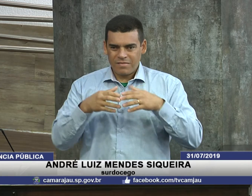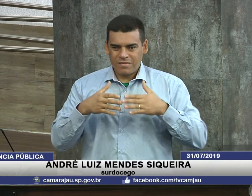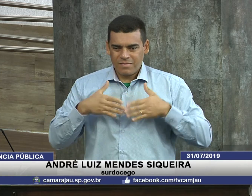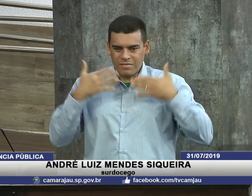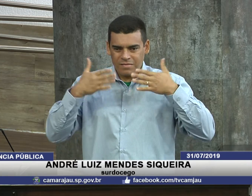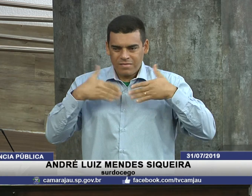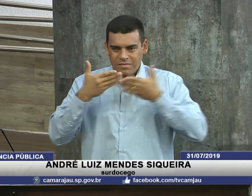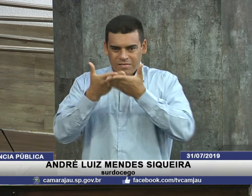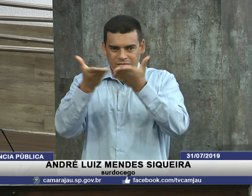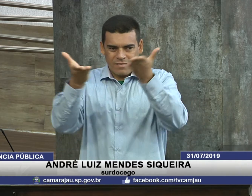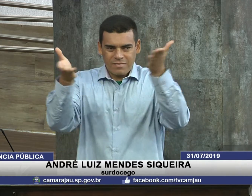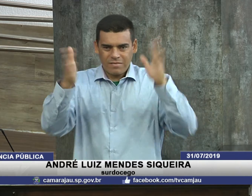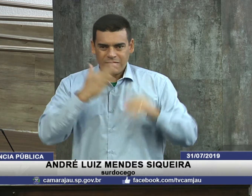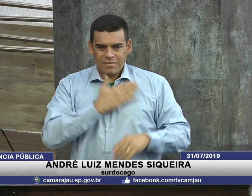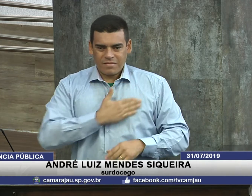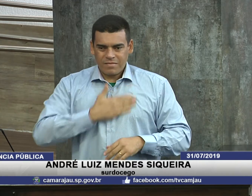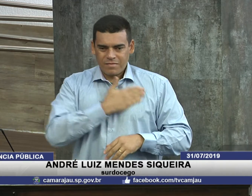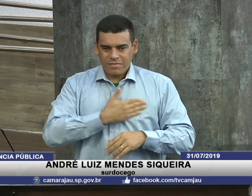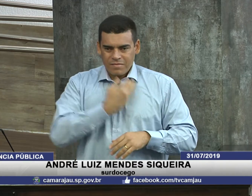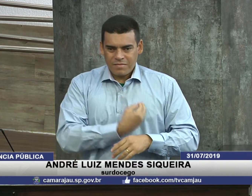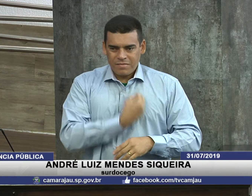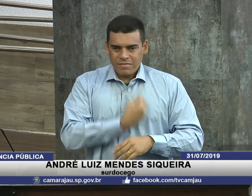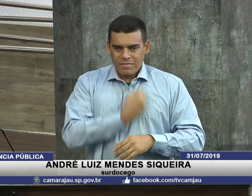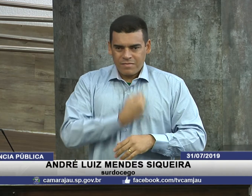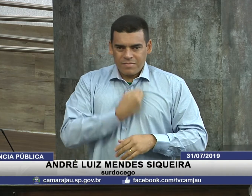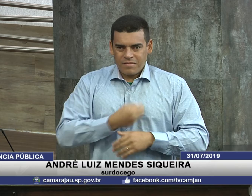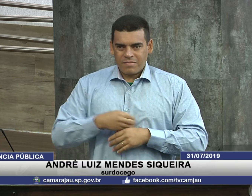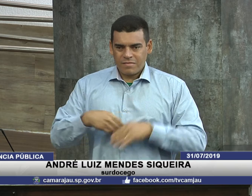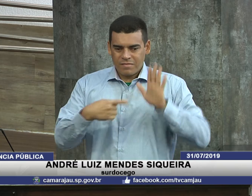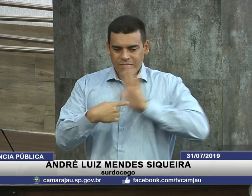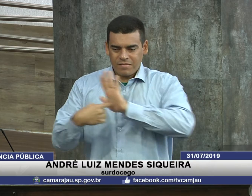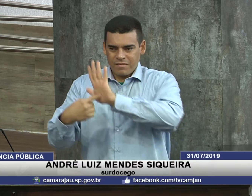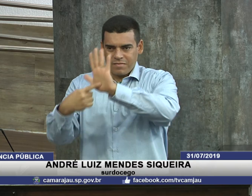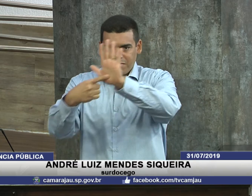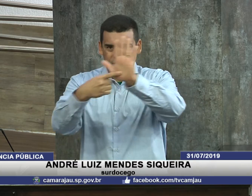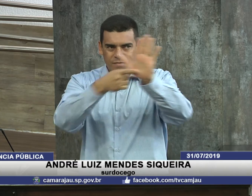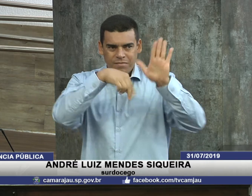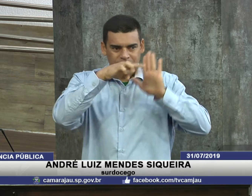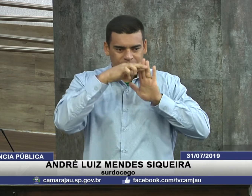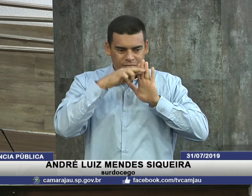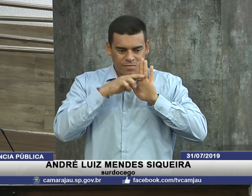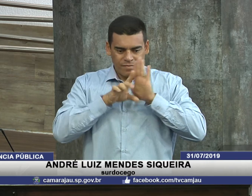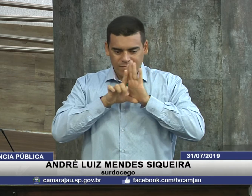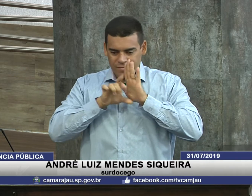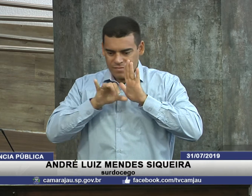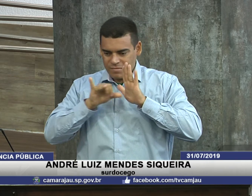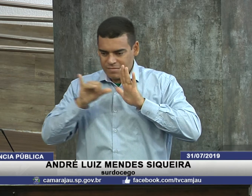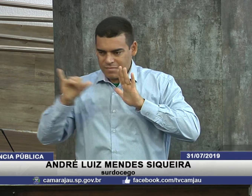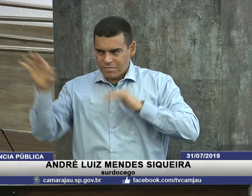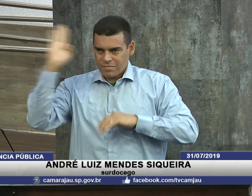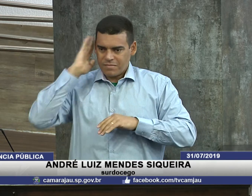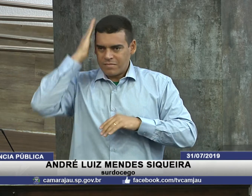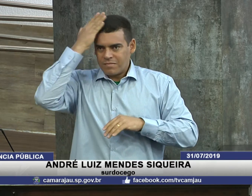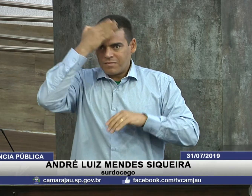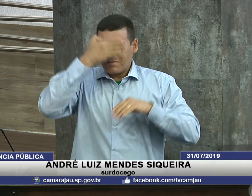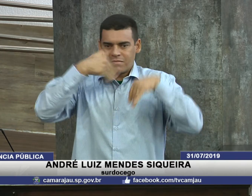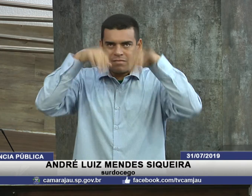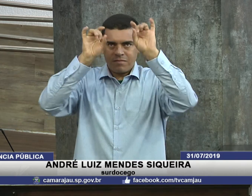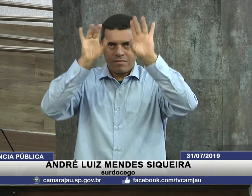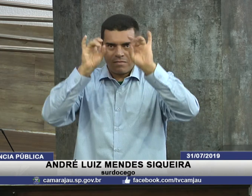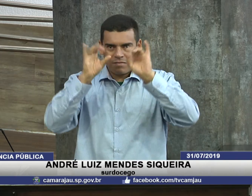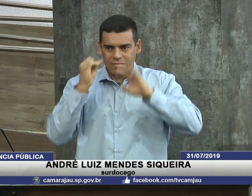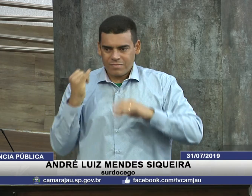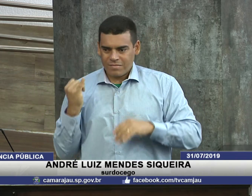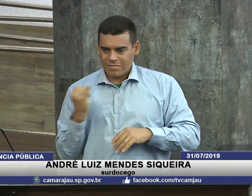eu hoje posso estar aqui em Jaú, na Câmara Municipal. É um prazer, uma satisfação estar aqui com vocês e falar um pouco sobre a